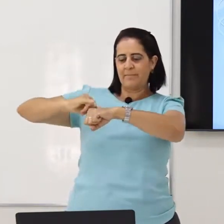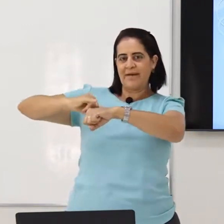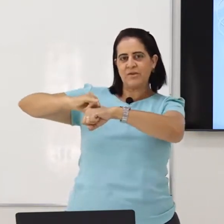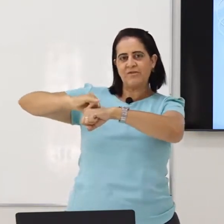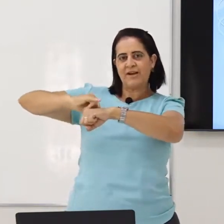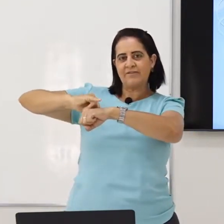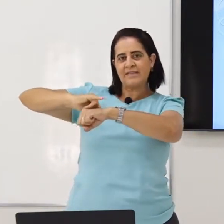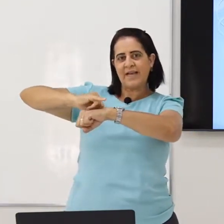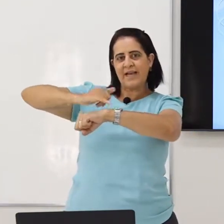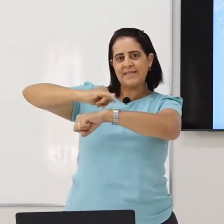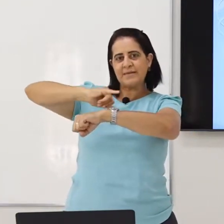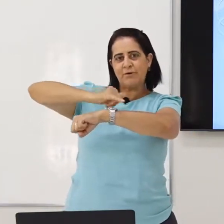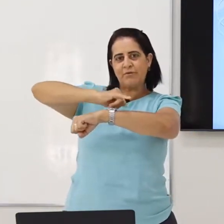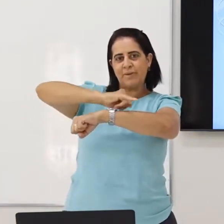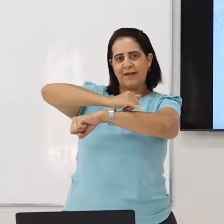antebraço e vai fazer esse movimento.